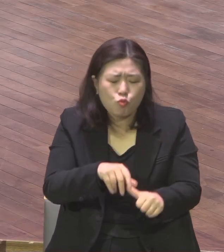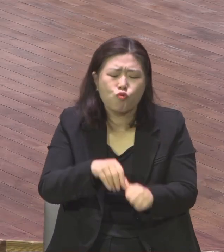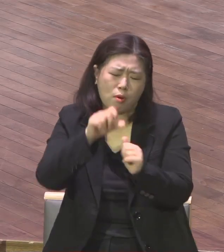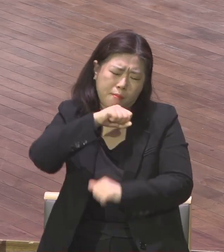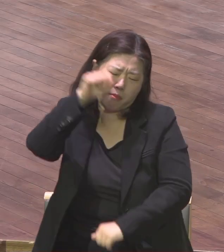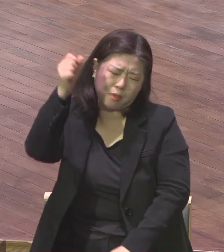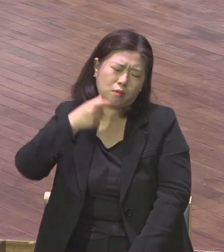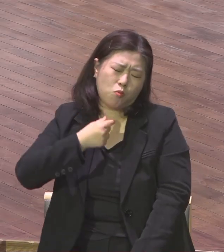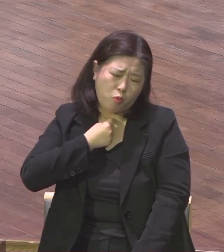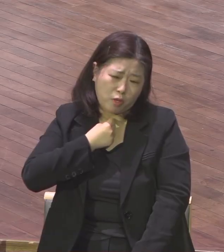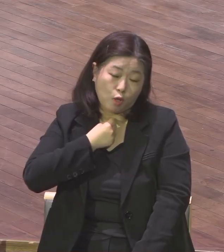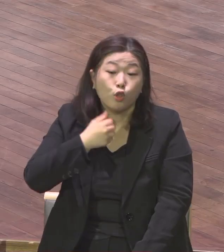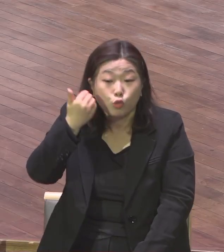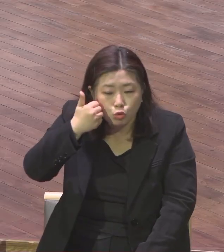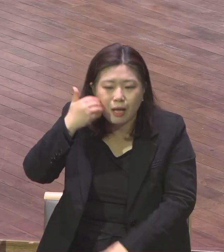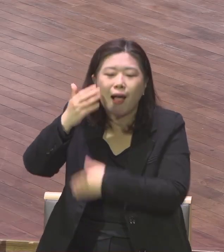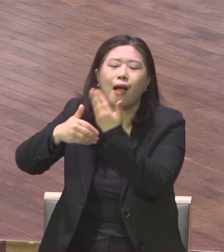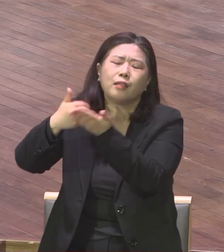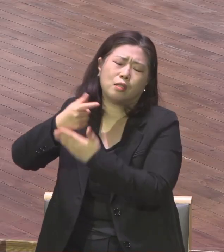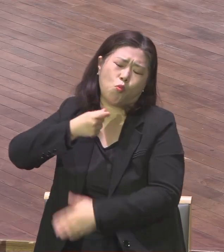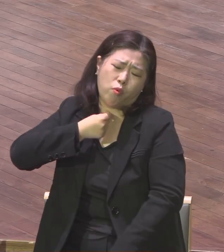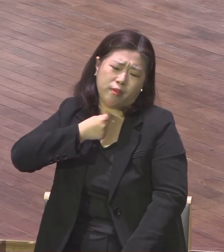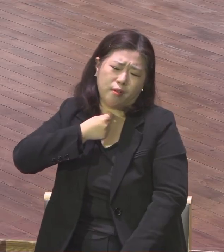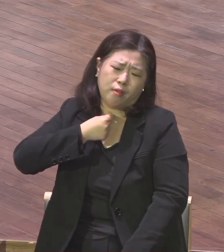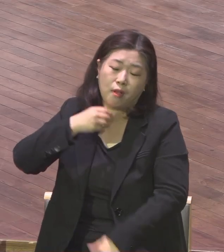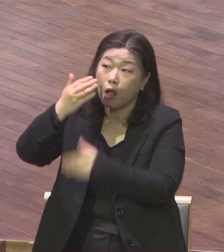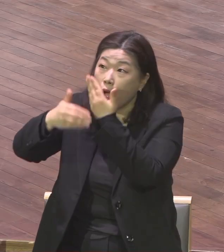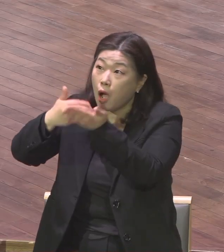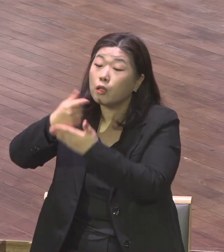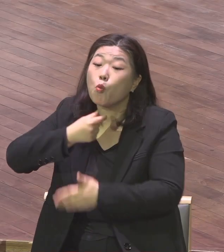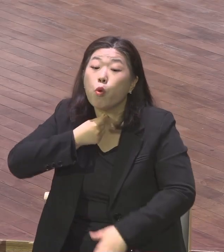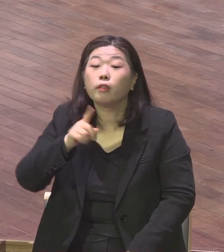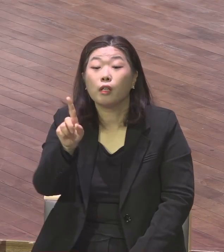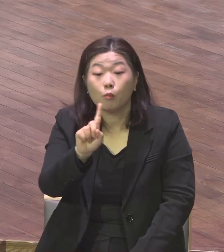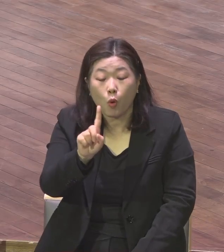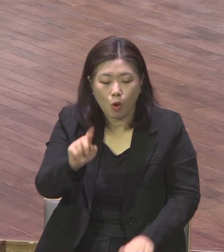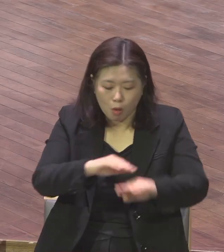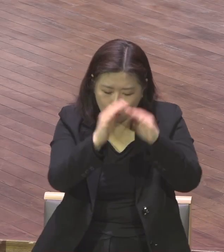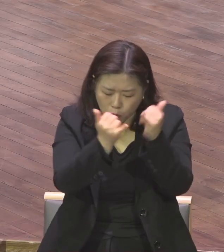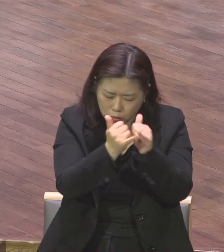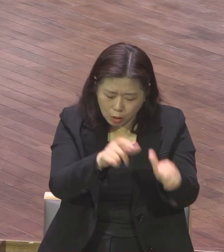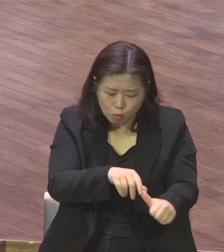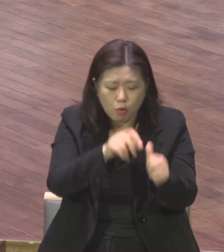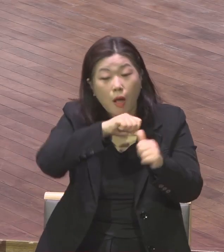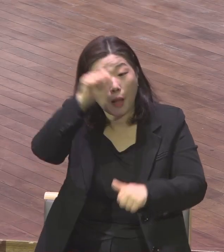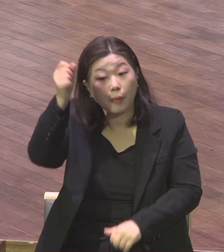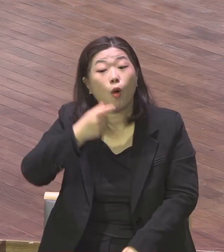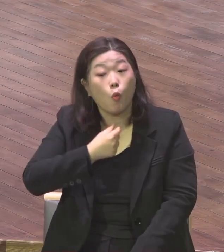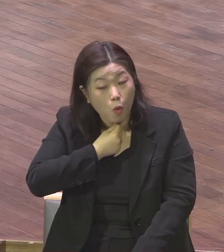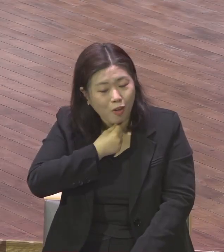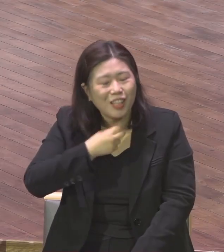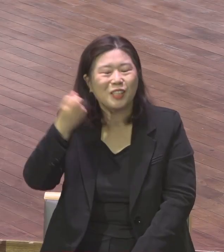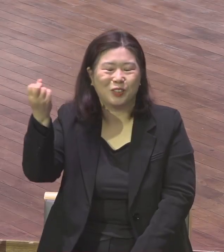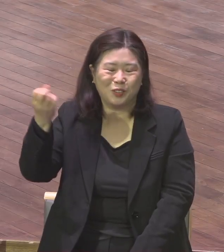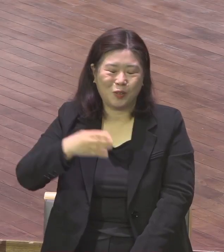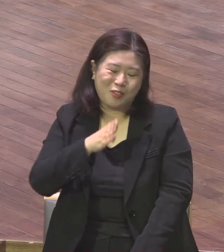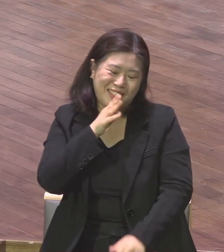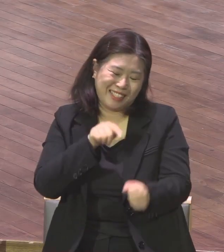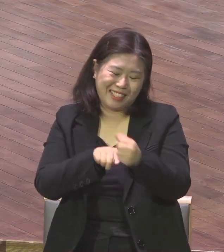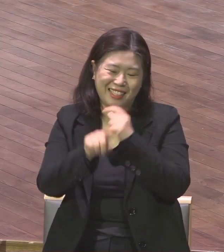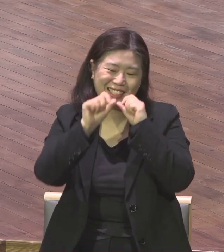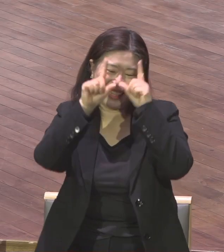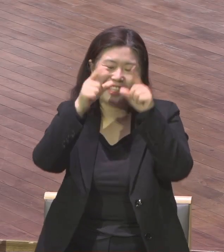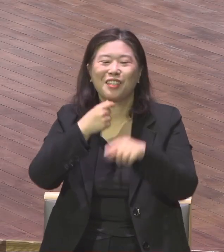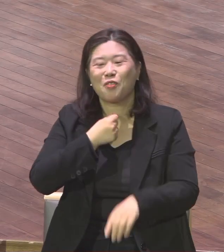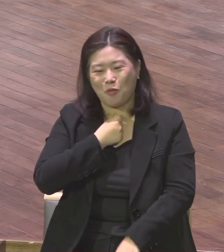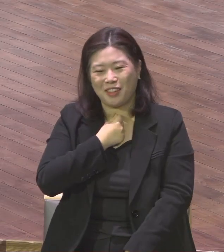얻으며 진리를 아는데 이르기를 원하시기 때문에 모든 사람이